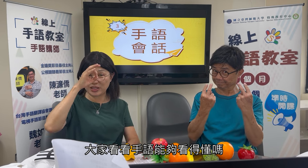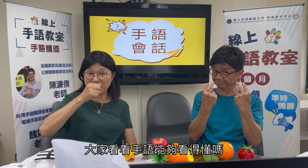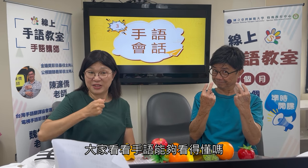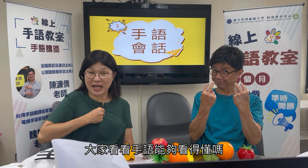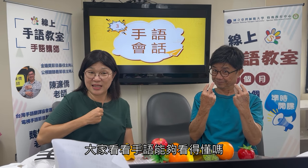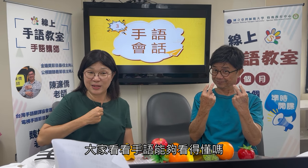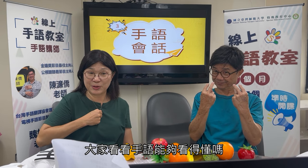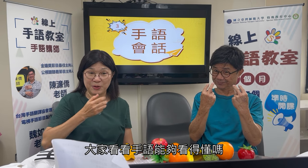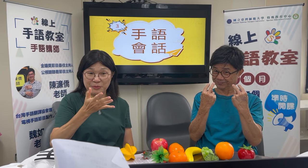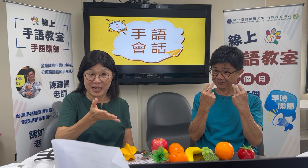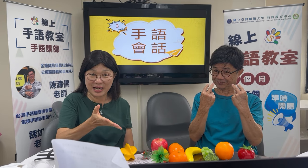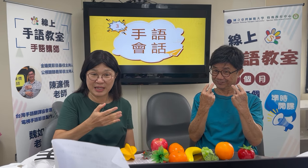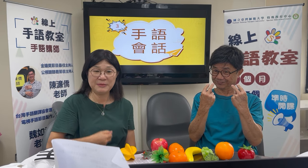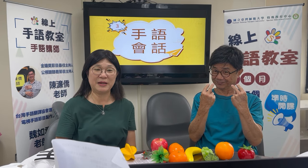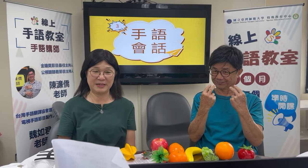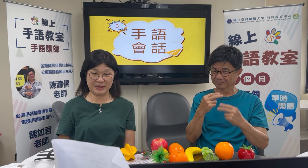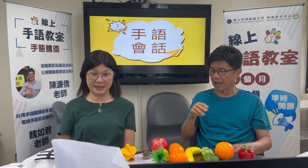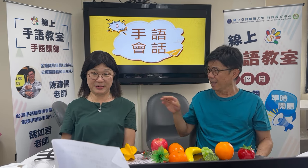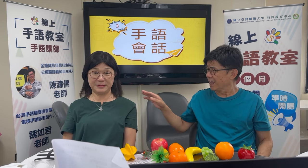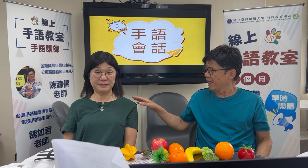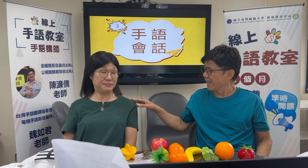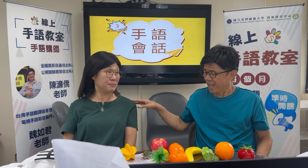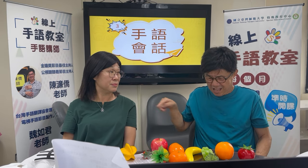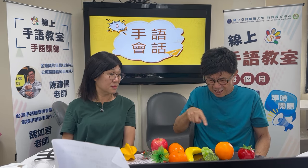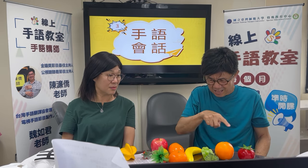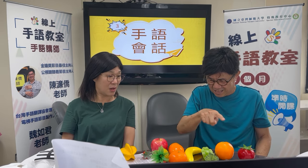够看得懂吗？好，